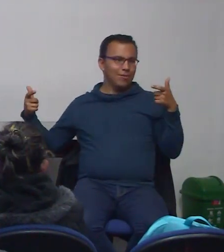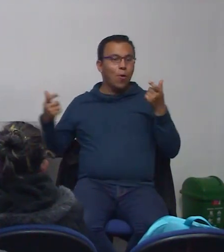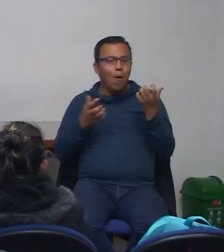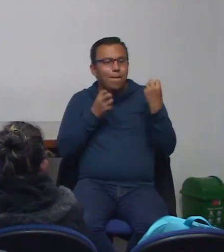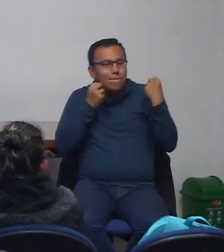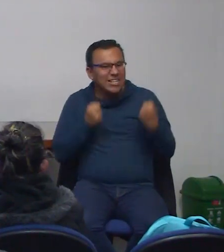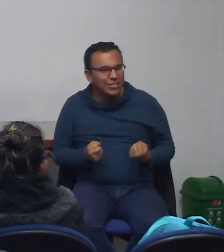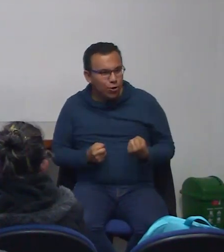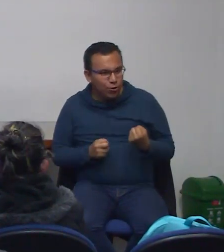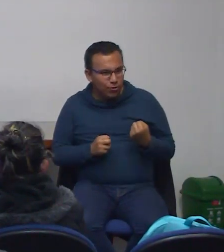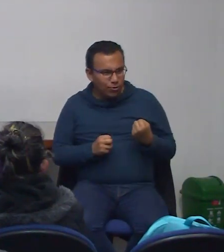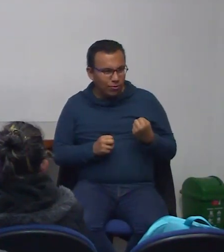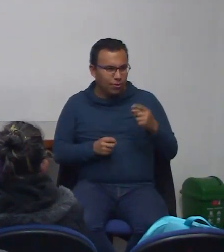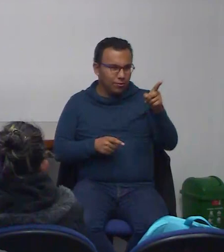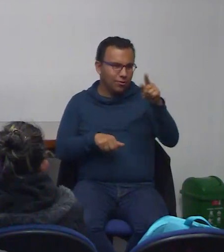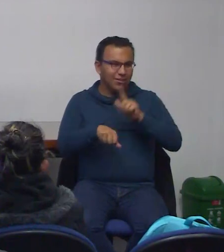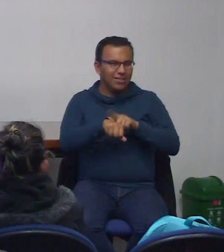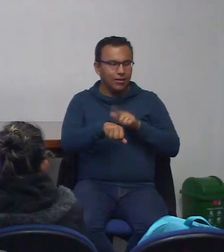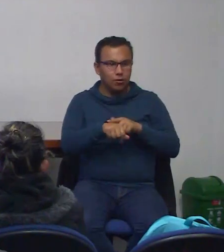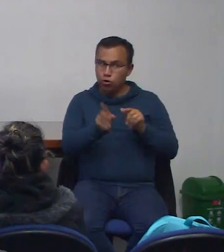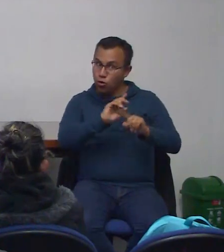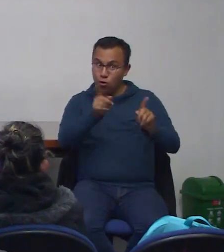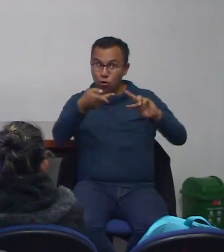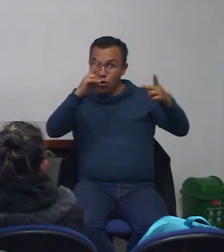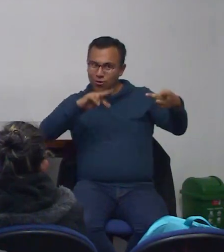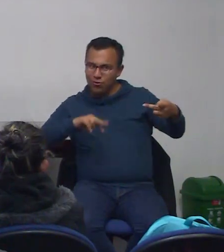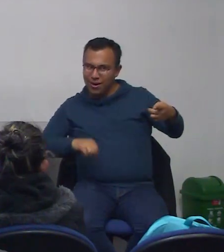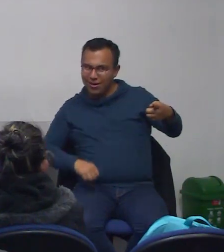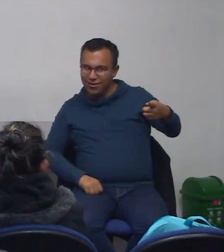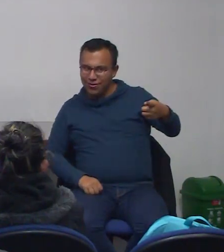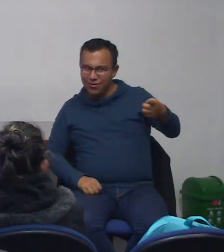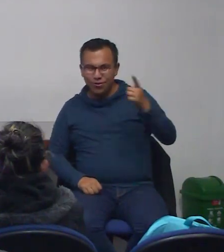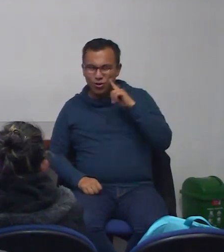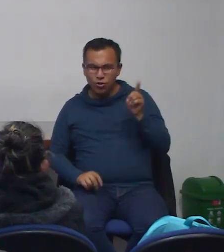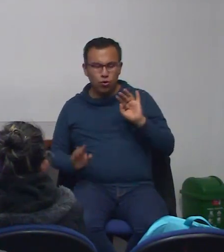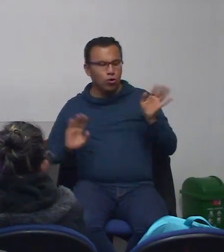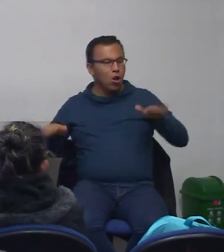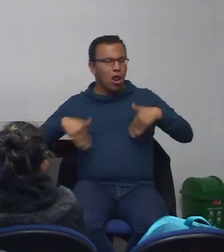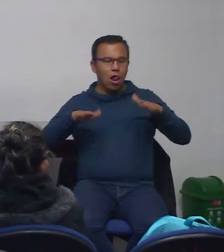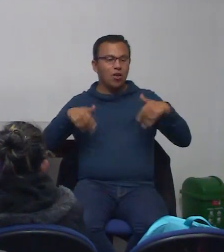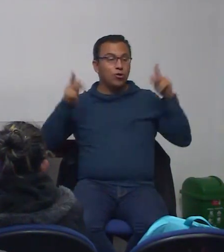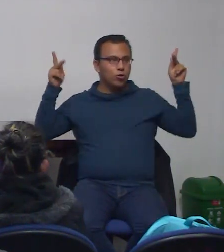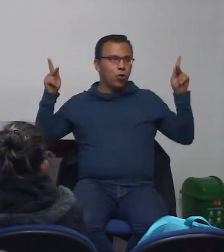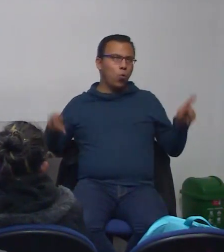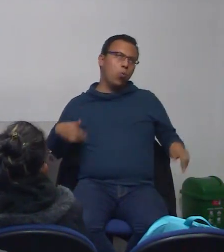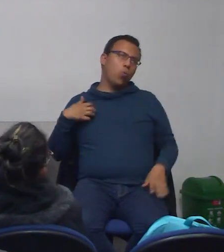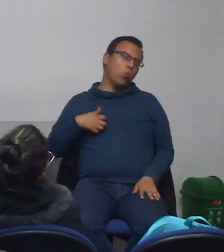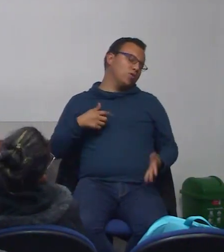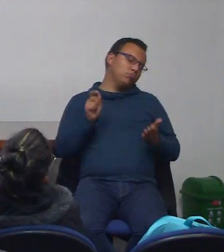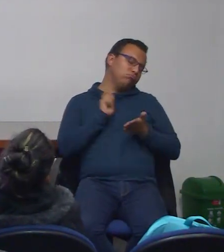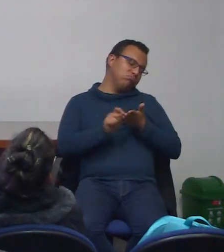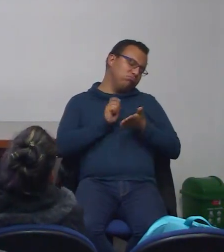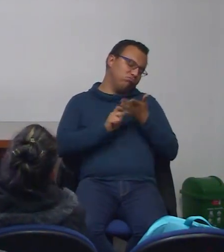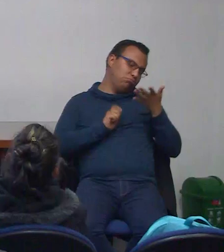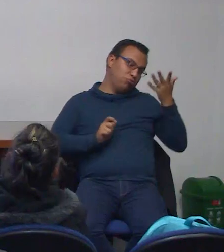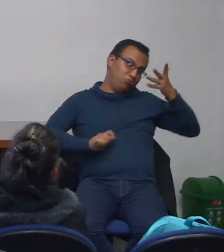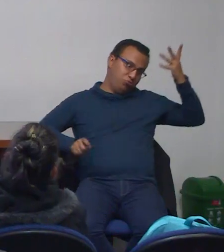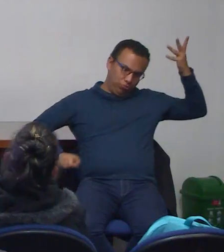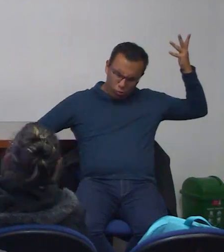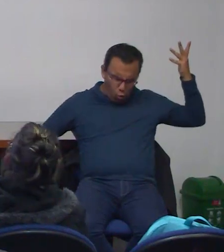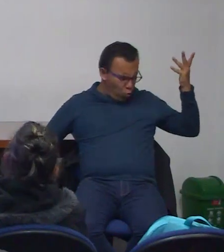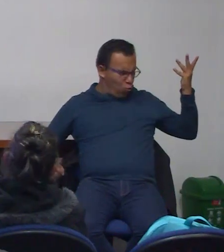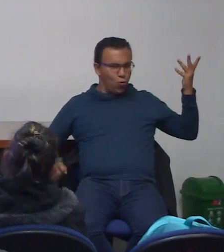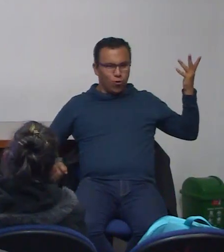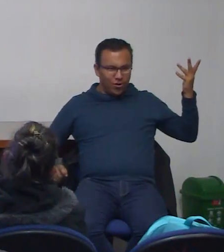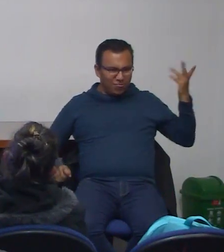Sí cómo no al contrario cuando no es bajo presión Sí entonces imagínense